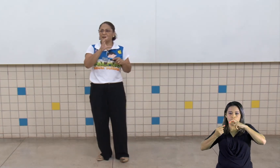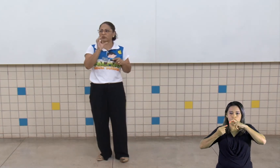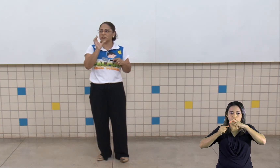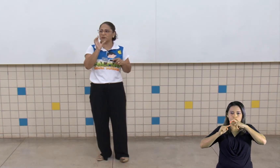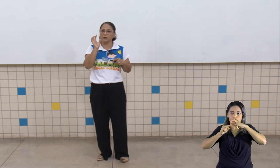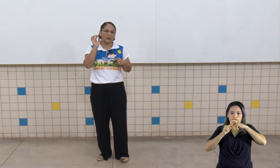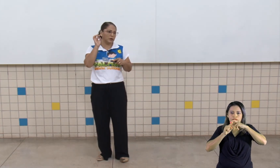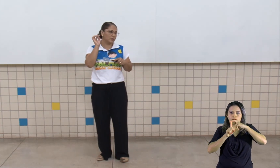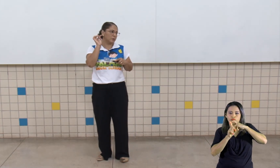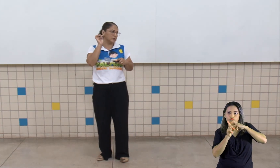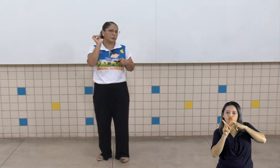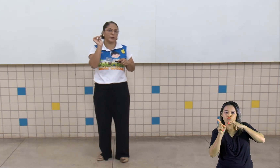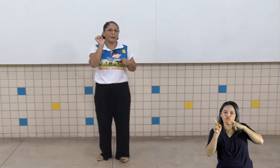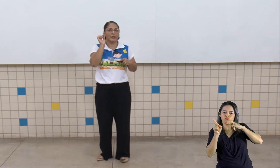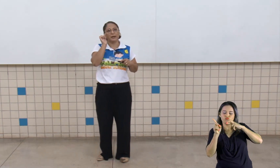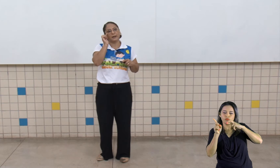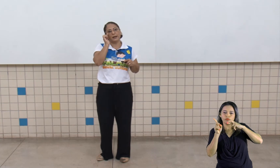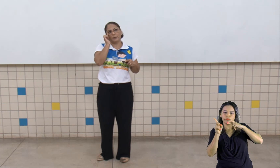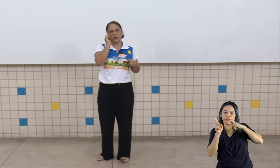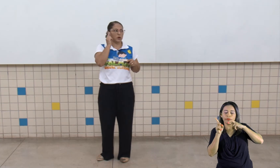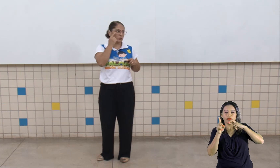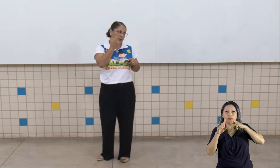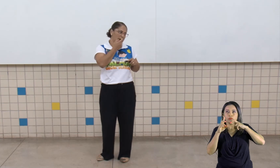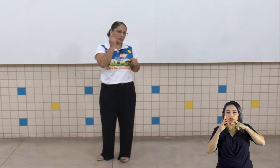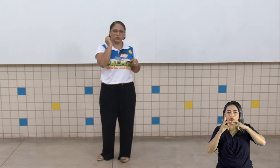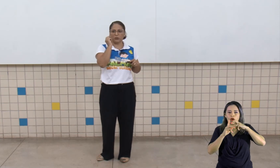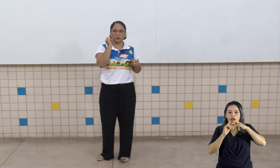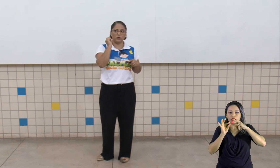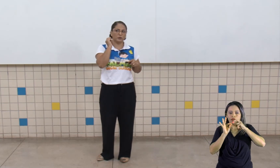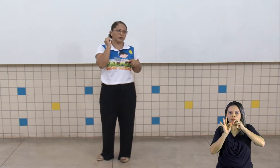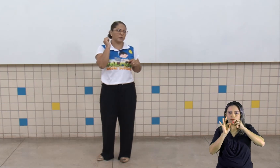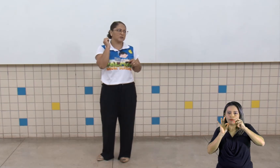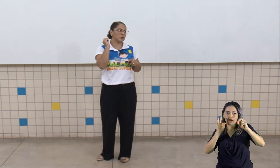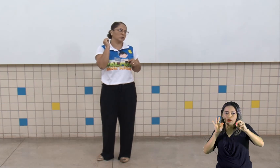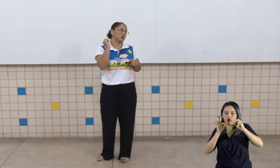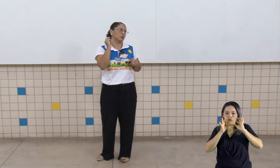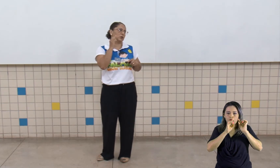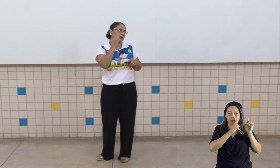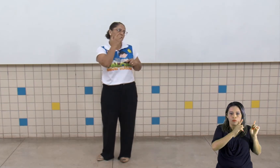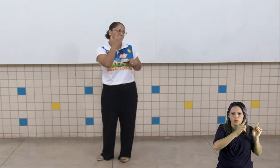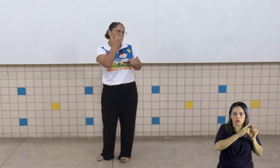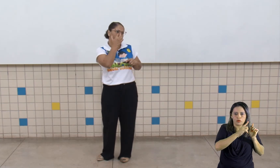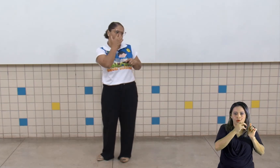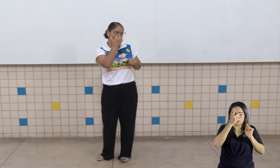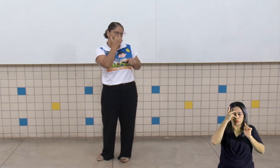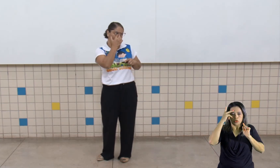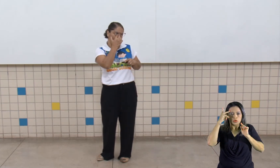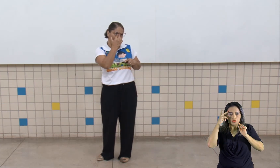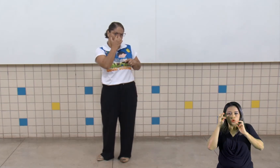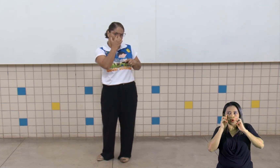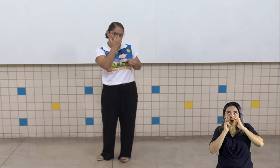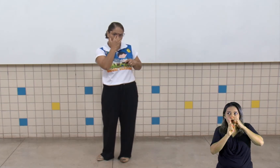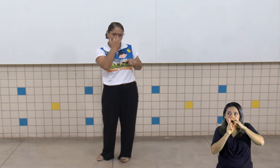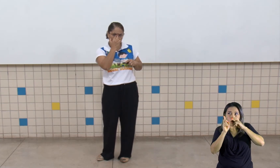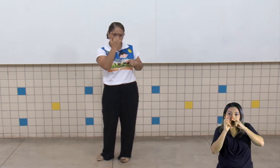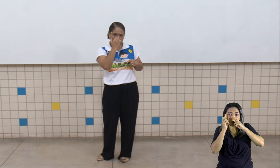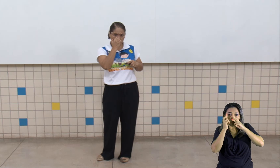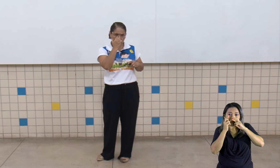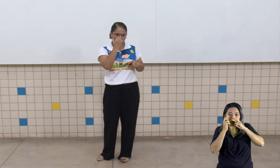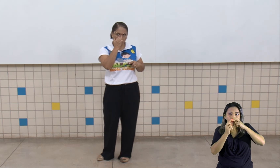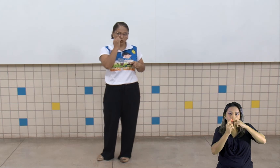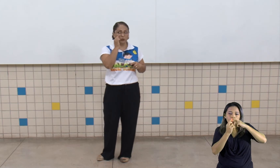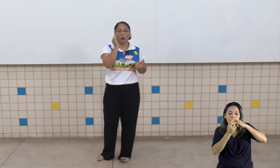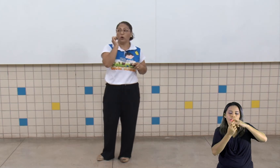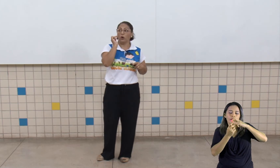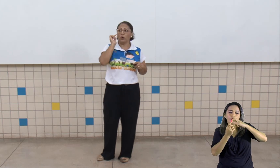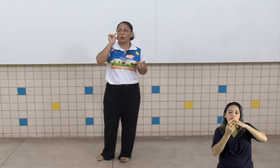ele tem um desvio, vamos supor que ele é maior de um lado do que do outro, então a pessoa quando vira o olhinho vem bem para a beiradinha aqui do cantinho